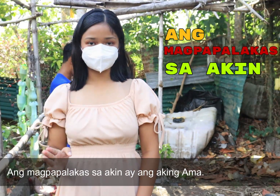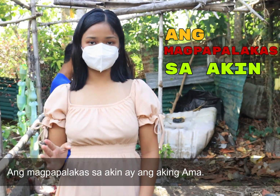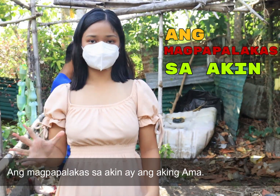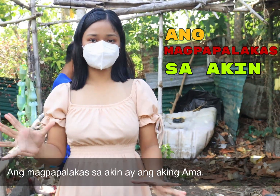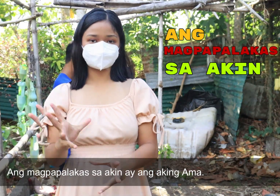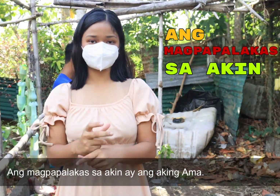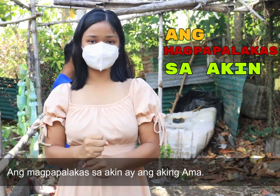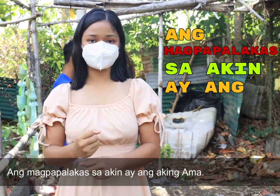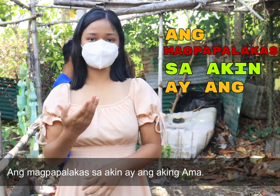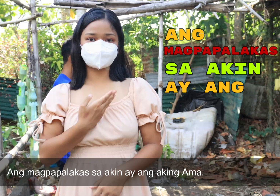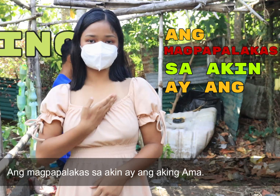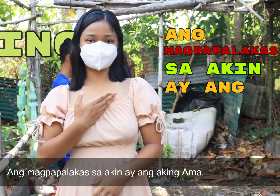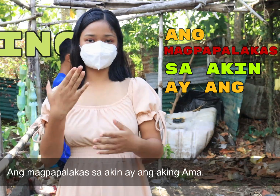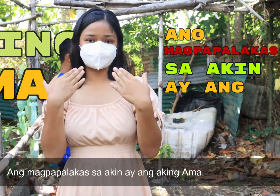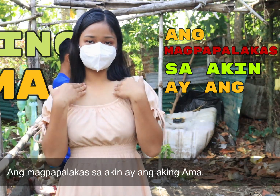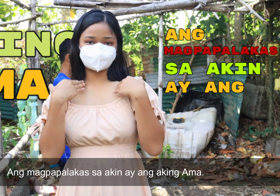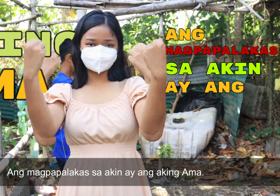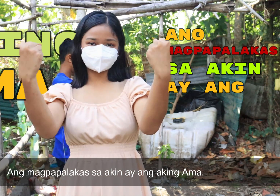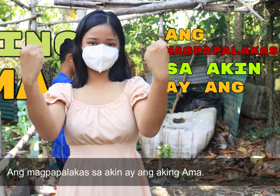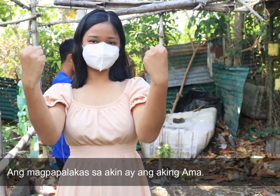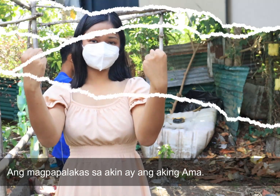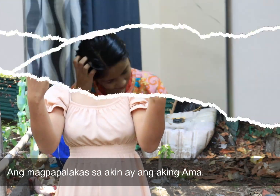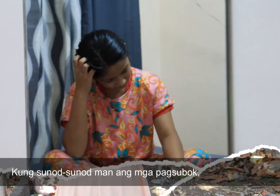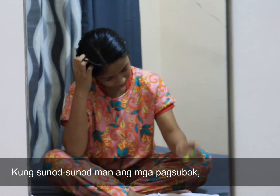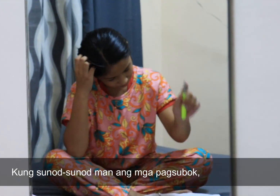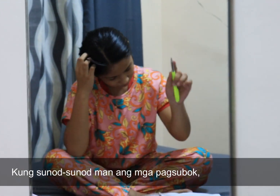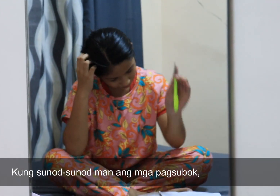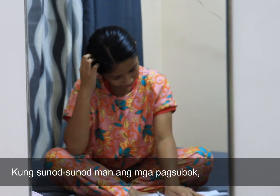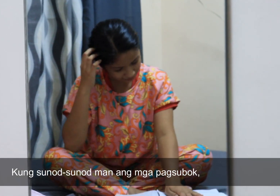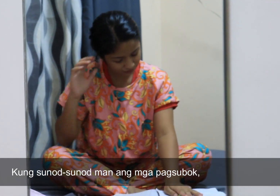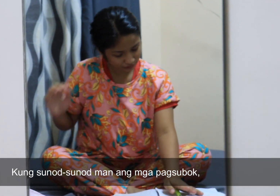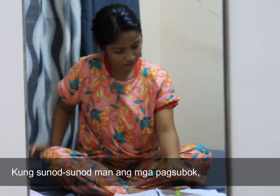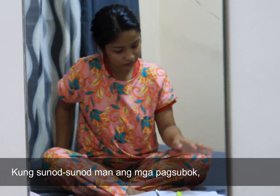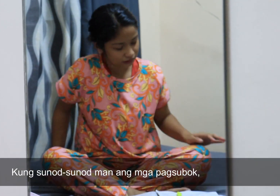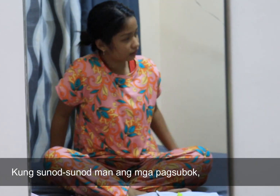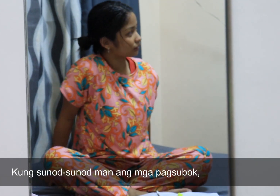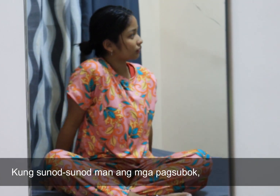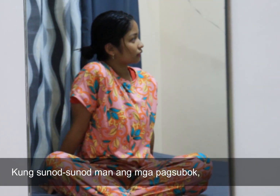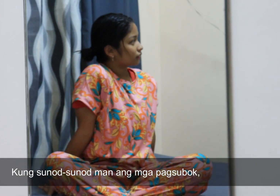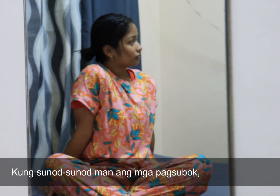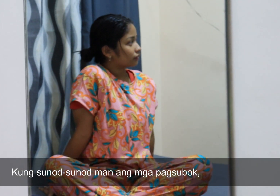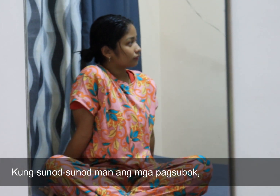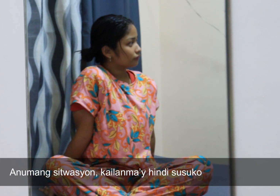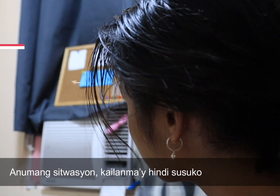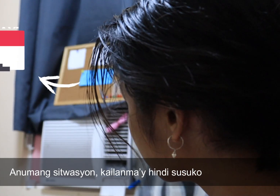sa akin ay ang aking Ama. Kung sunod-sunod man ang mga pagsubok,